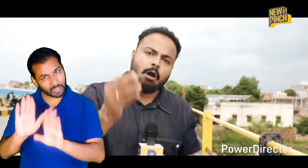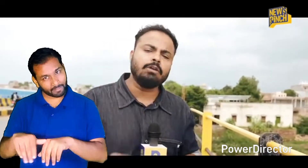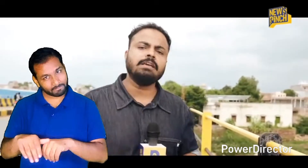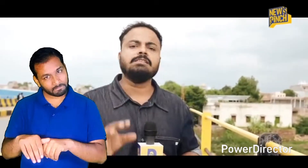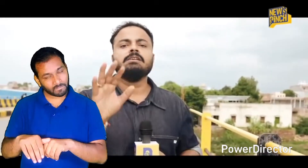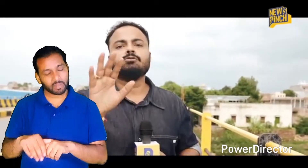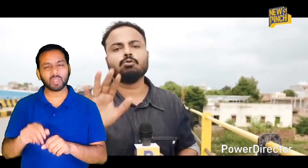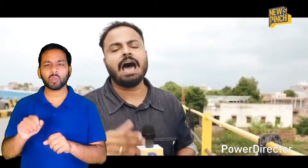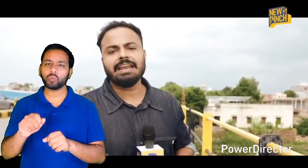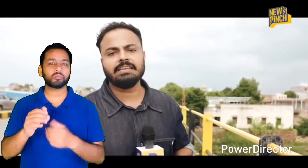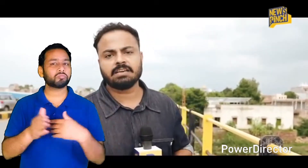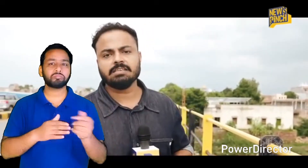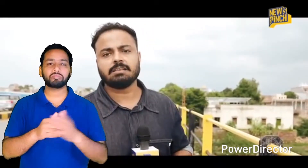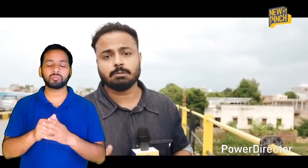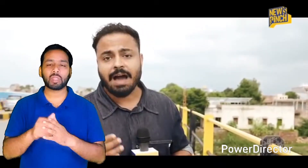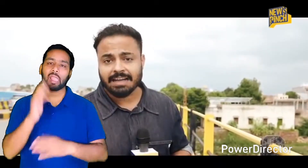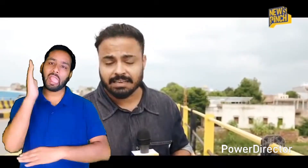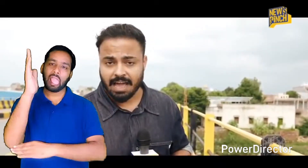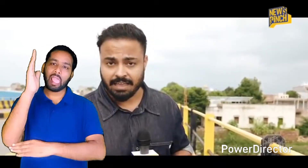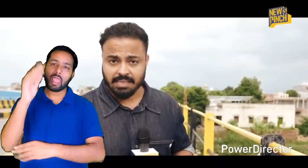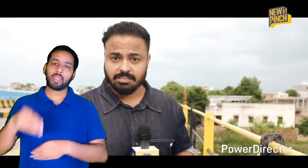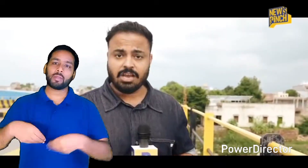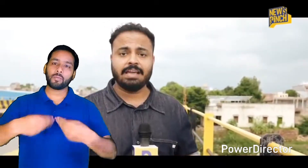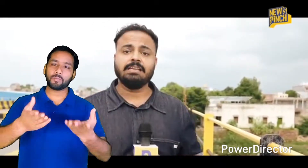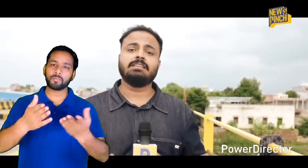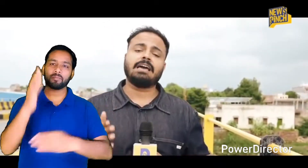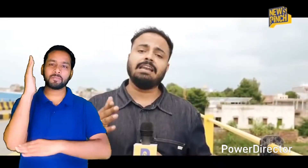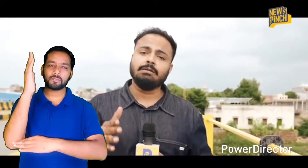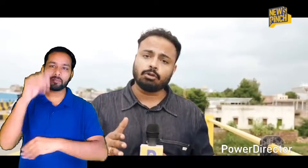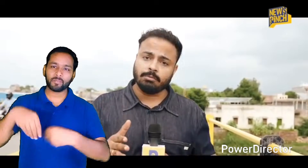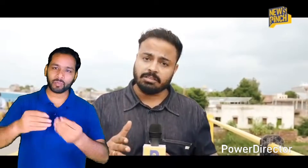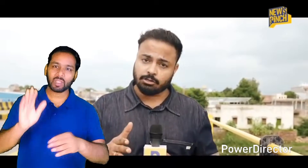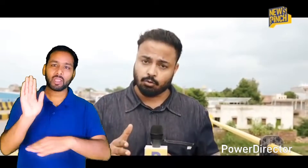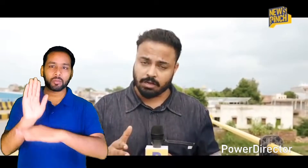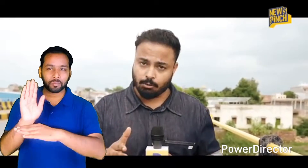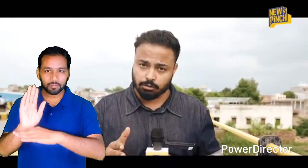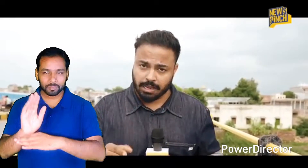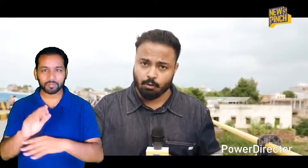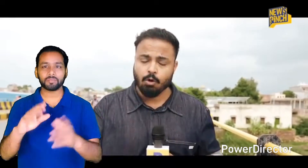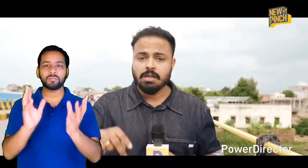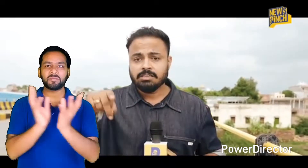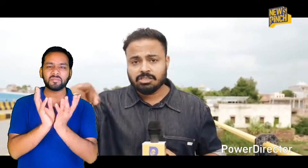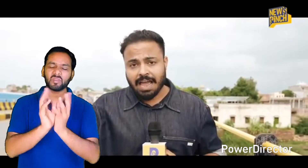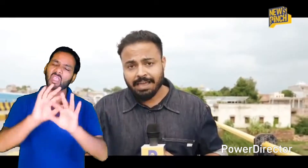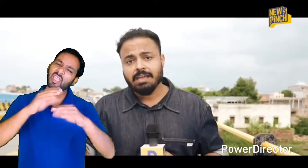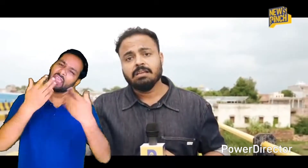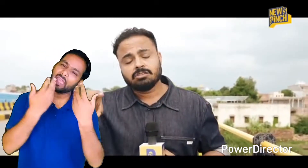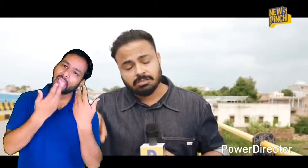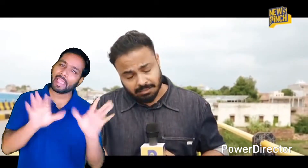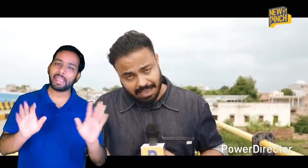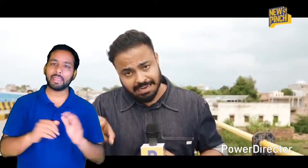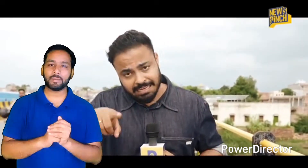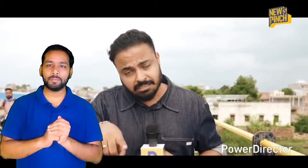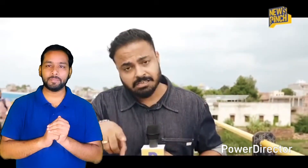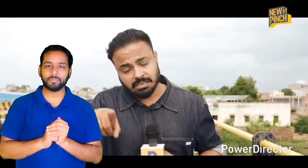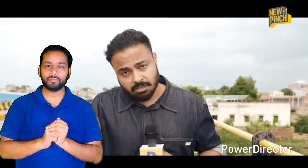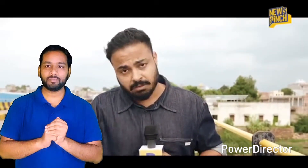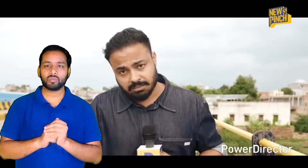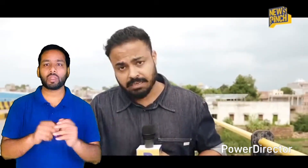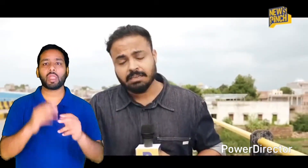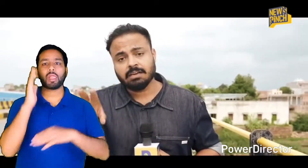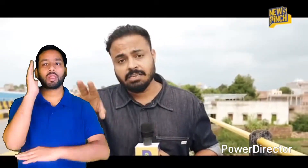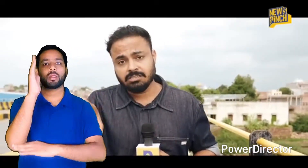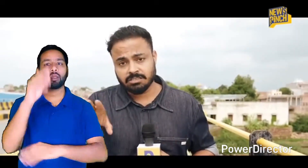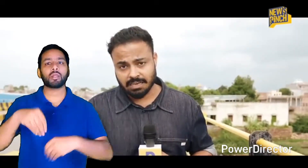कहूँगा नेताओं ने सुधार की जगह सब्जबाग दिखाए, चाहे तत्कालीन मुख्यमंत्री अशोक गहलोत रहे हों, चाहे तत्कालीन जल